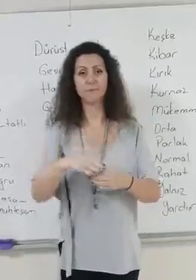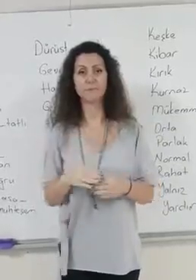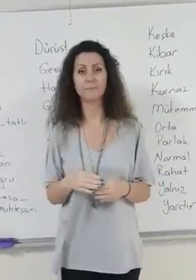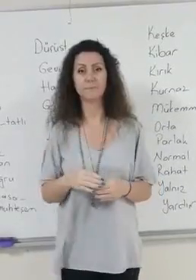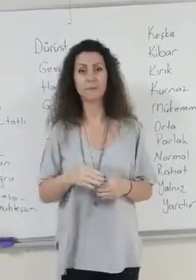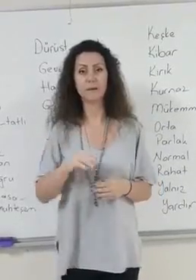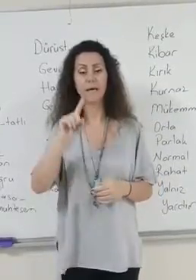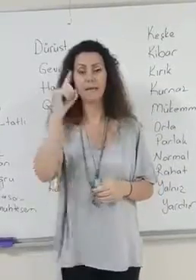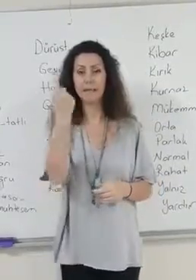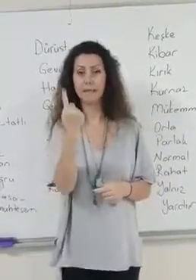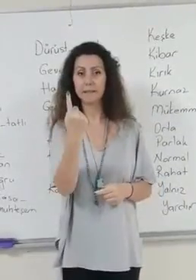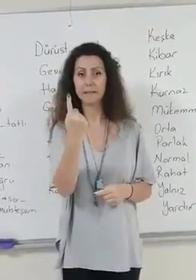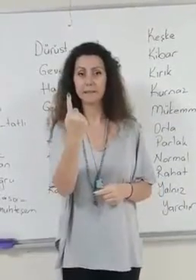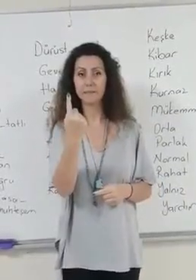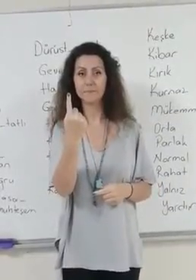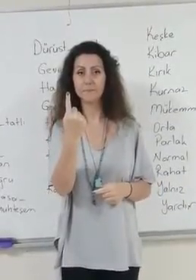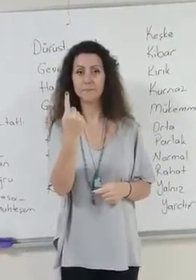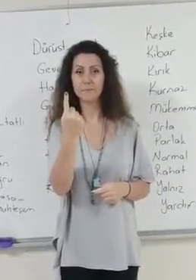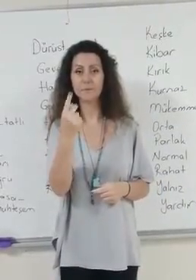ilk, son,